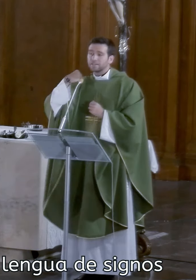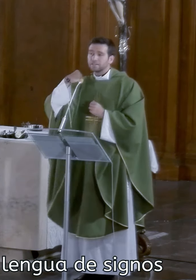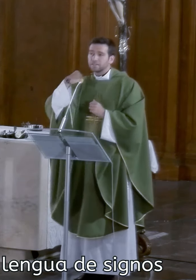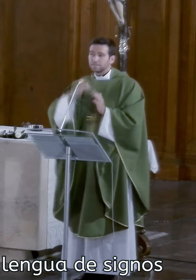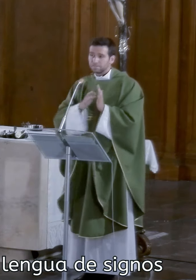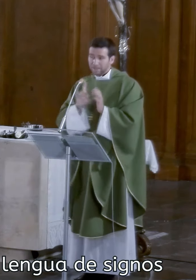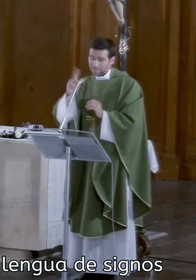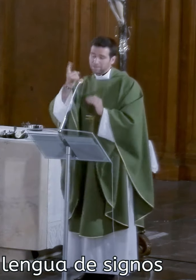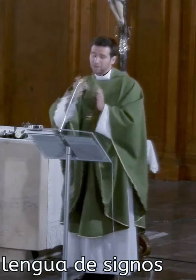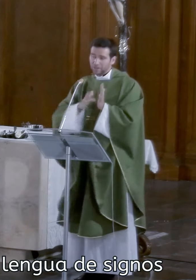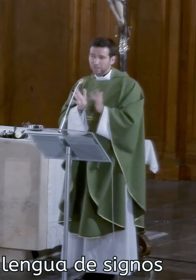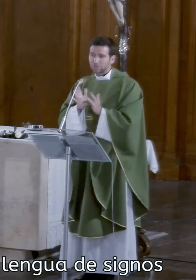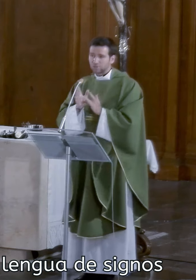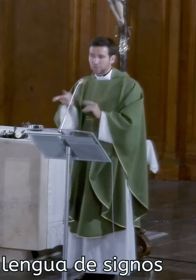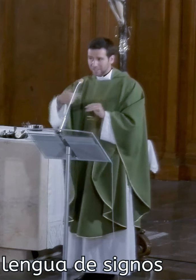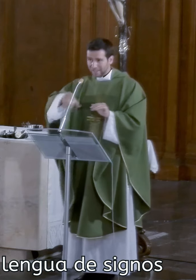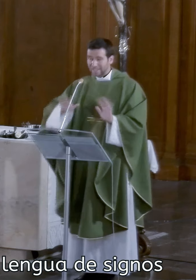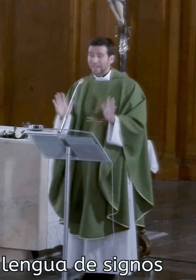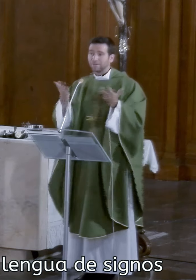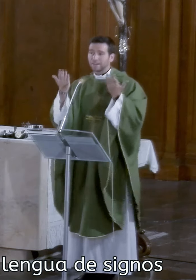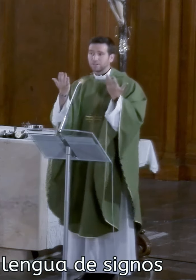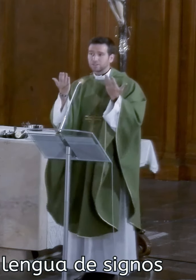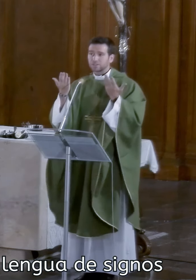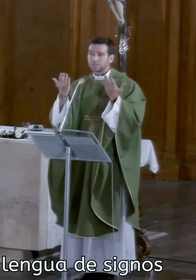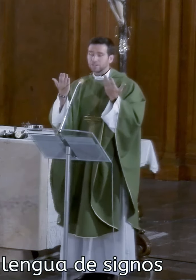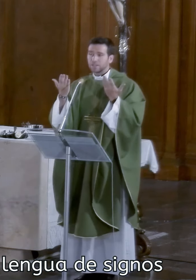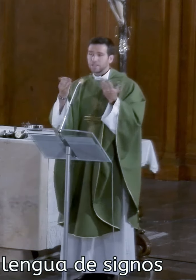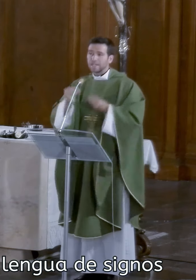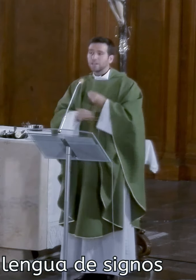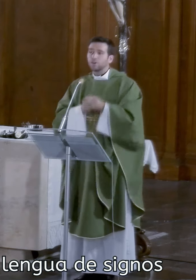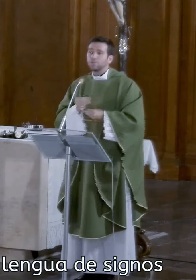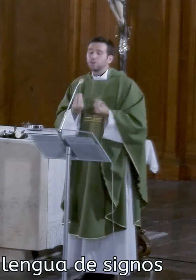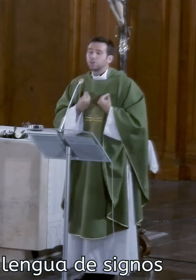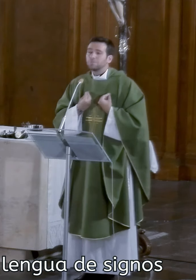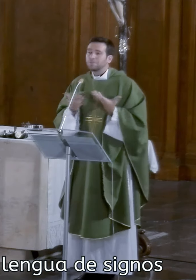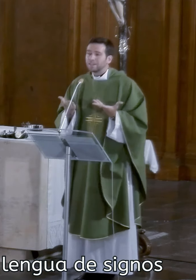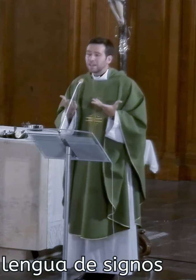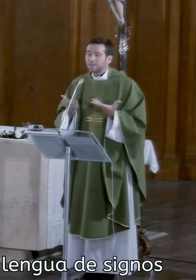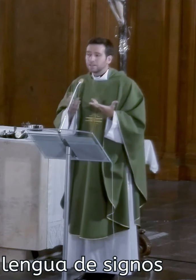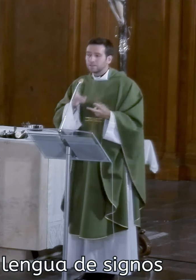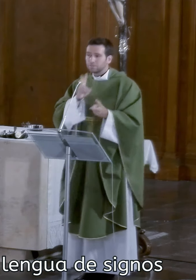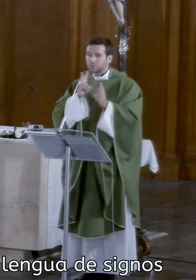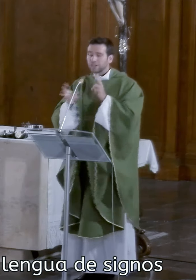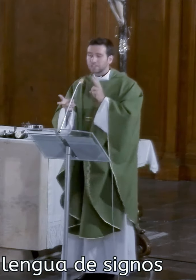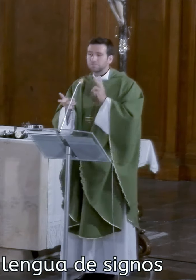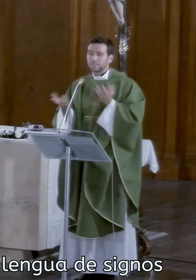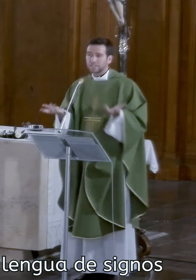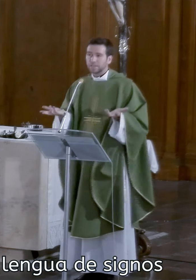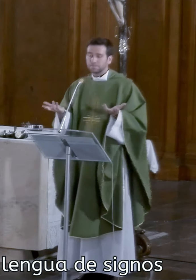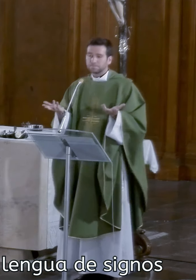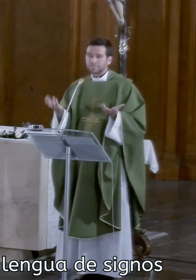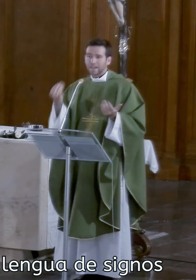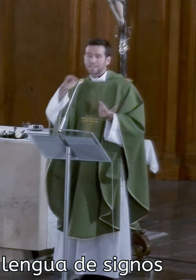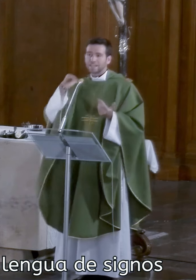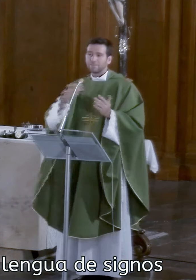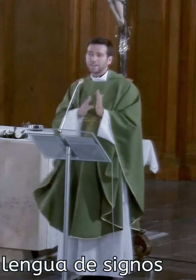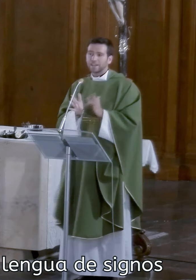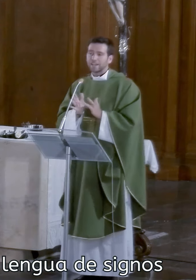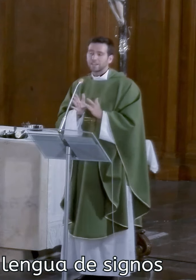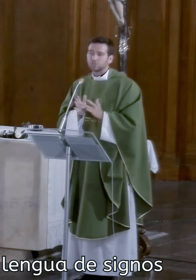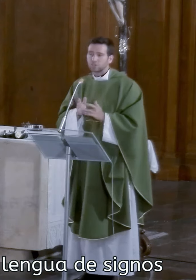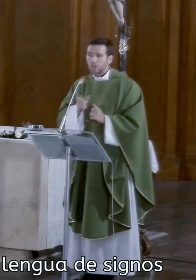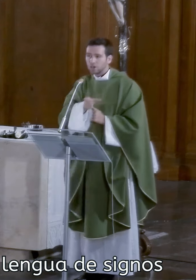llamada que primero ha hecho Jesús de salvarnos y como yo con mi vida pues doy respuesta a esa